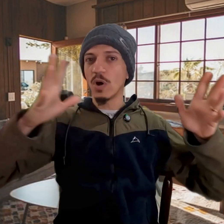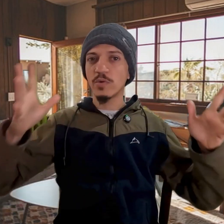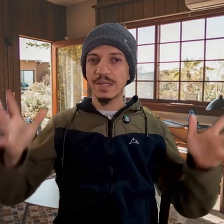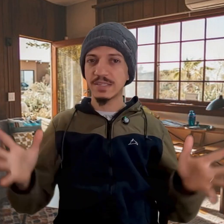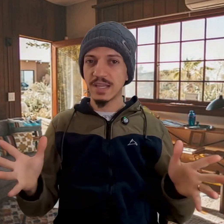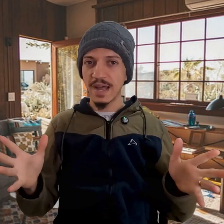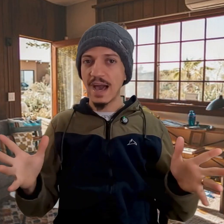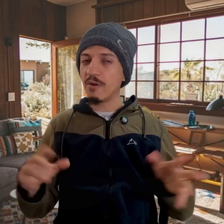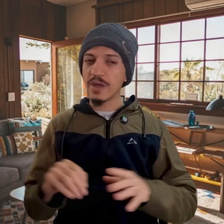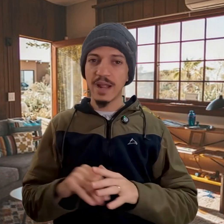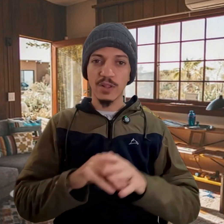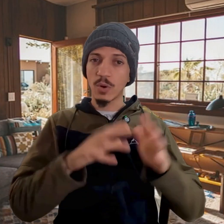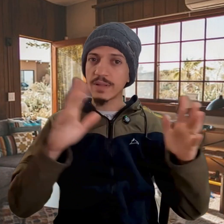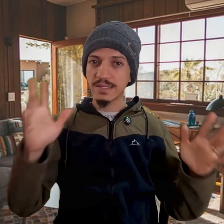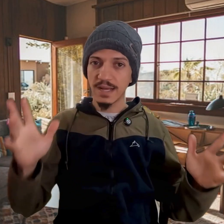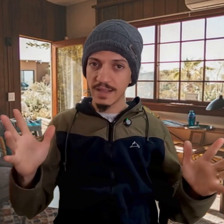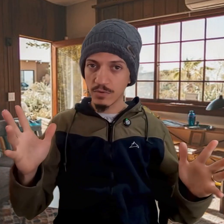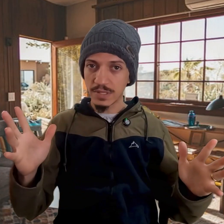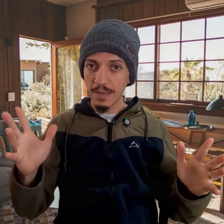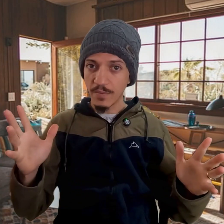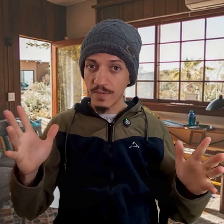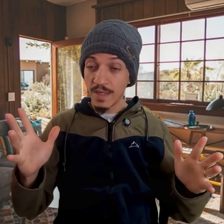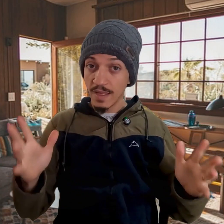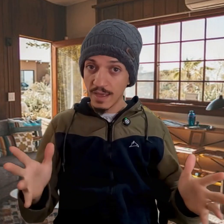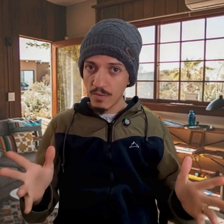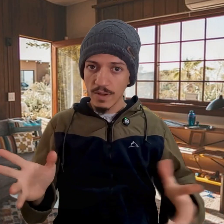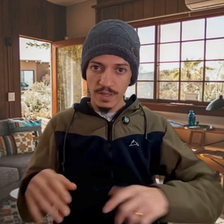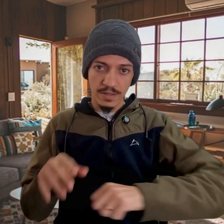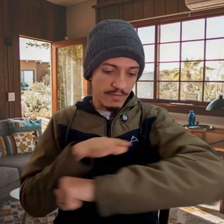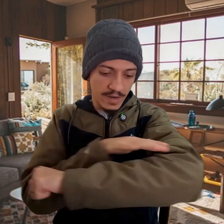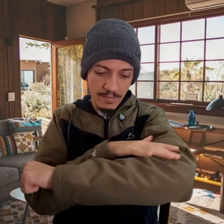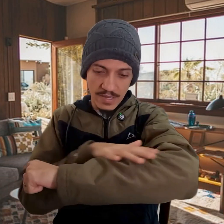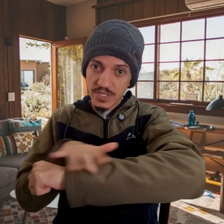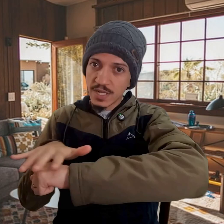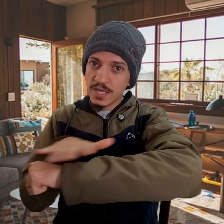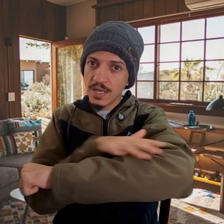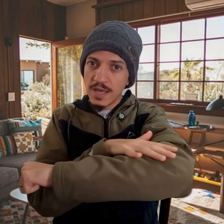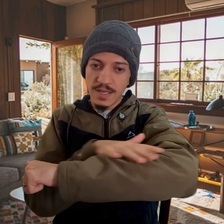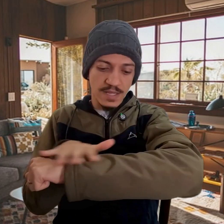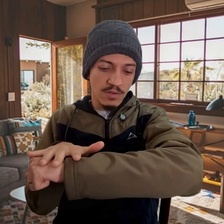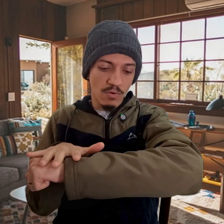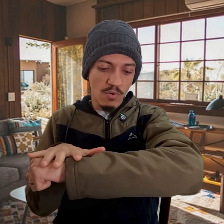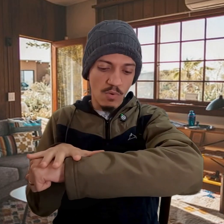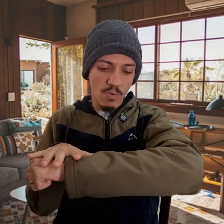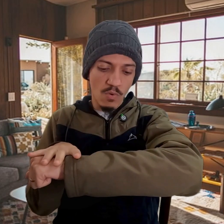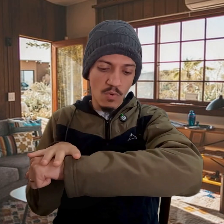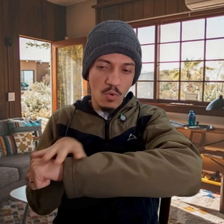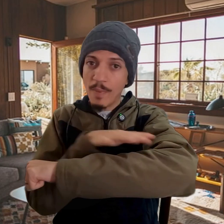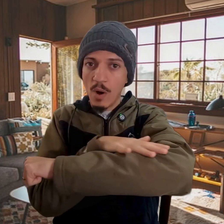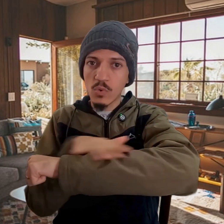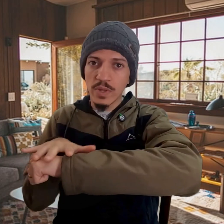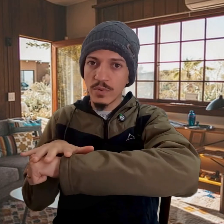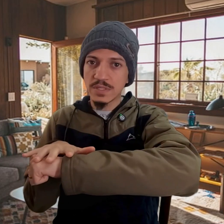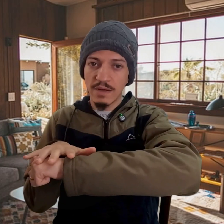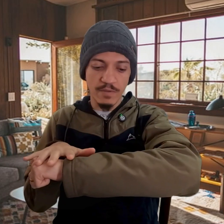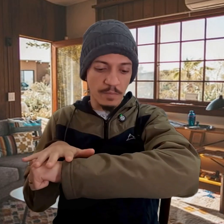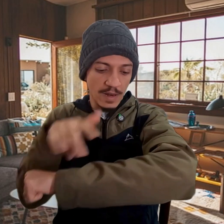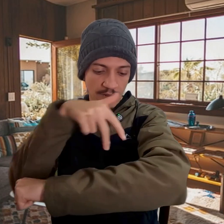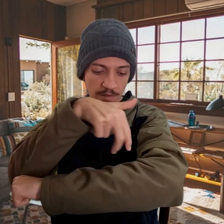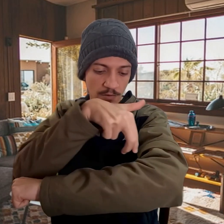esse cenário, criar toda essa linha do tempo, eu, que estava ali, imagina aqui, tendo o palco que eu estava em pé ali, né? Então eu estava em